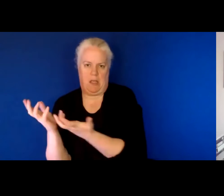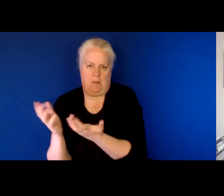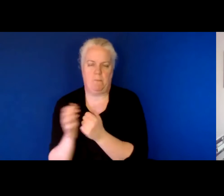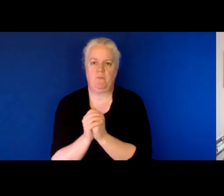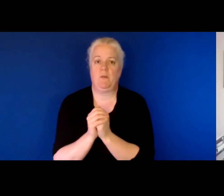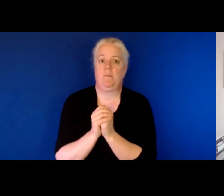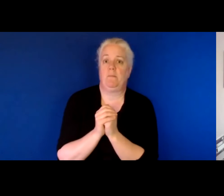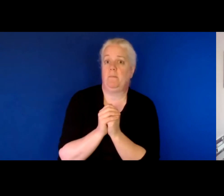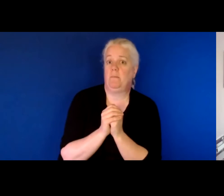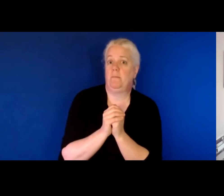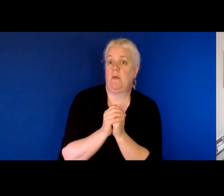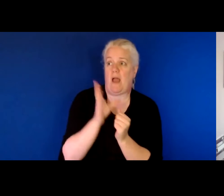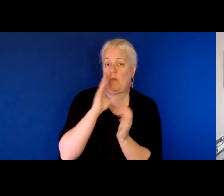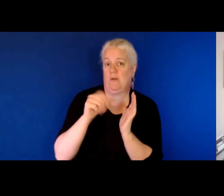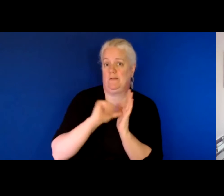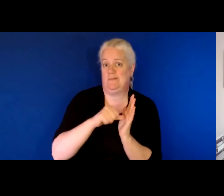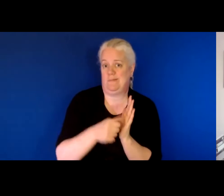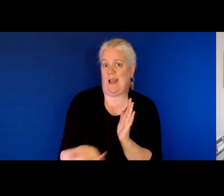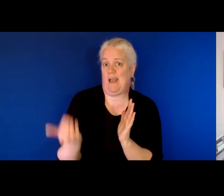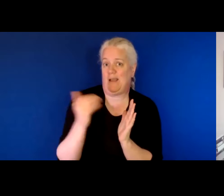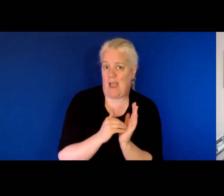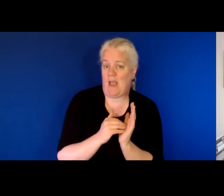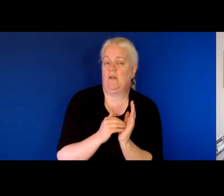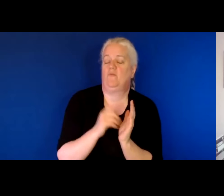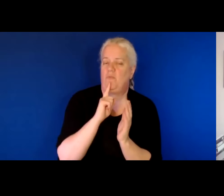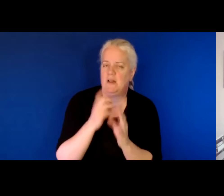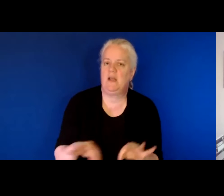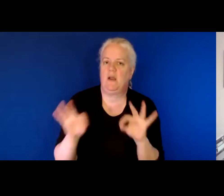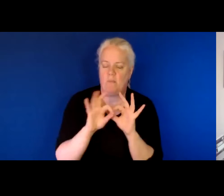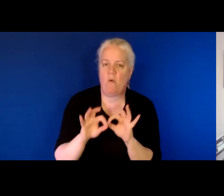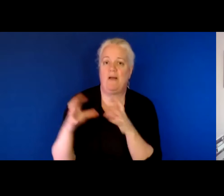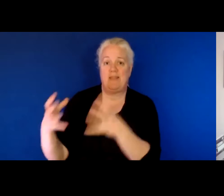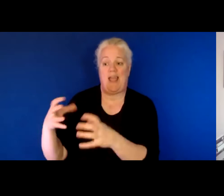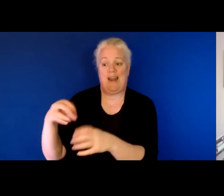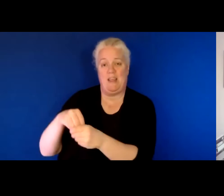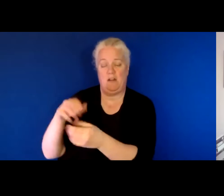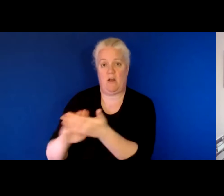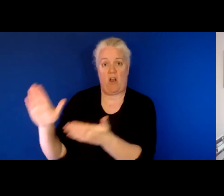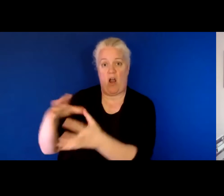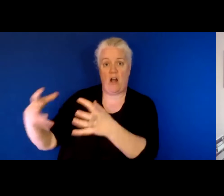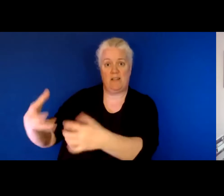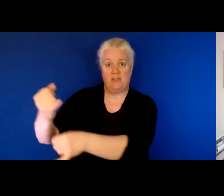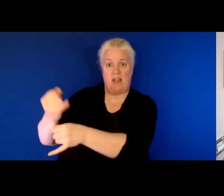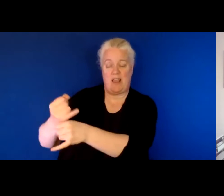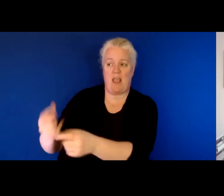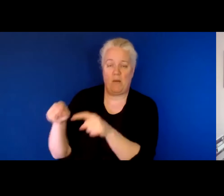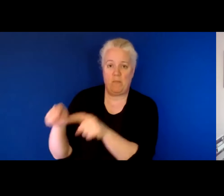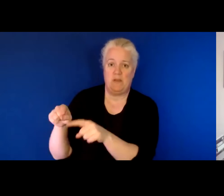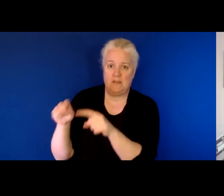复到大部分的运作，但是个别的学校呢是要